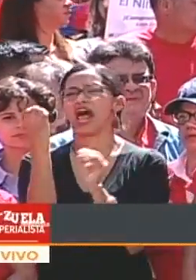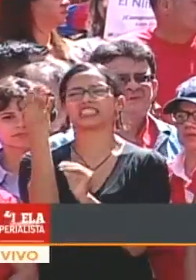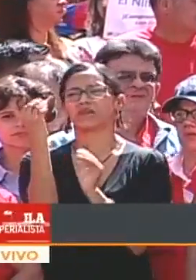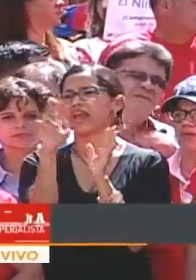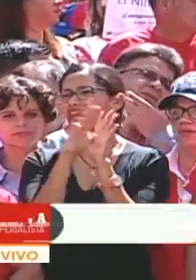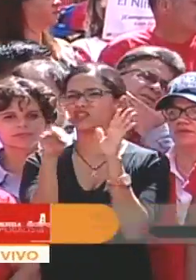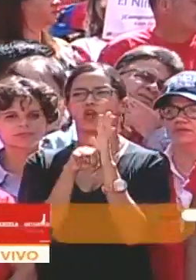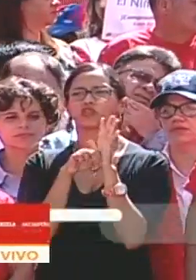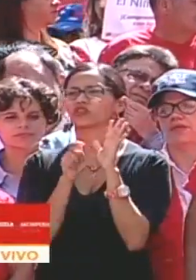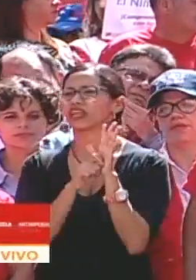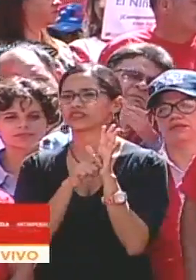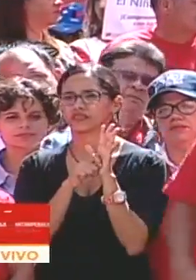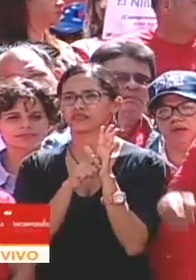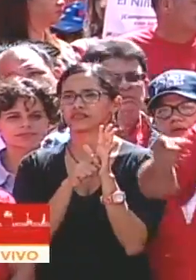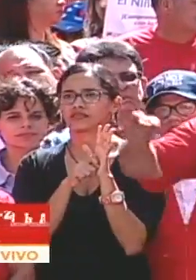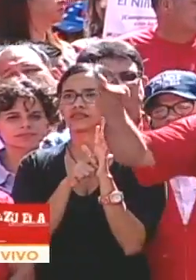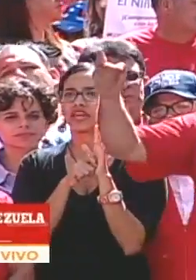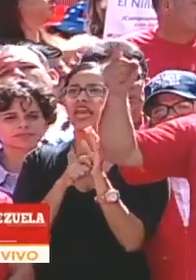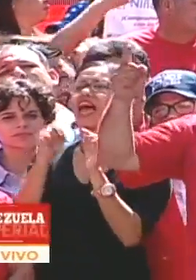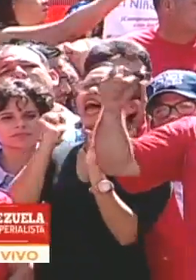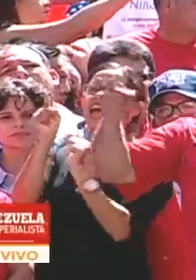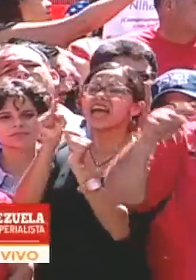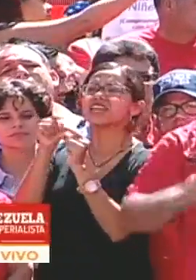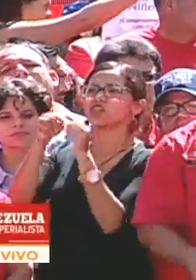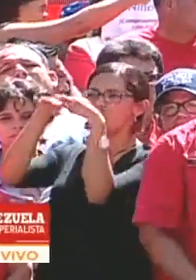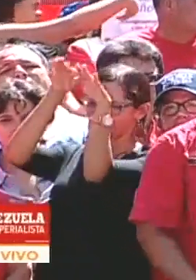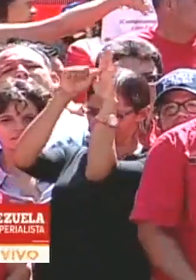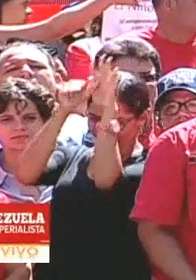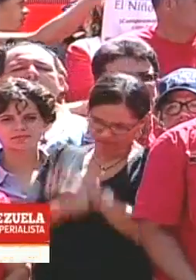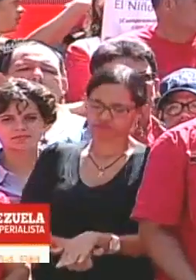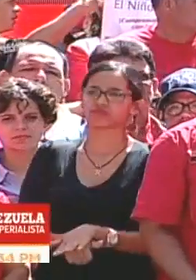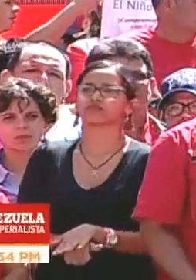Asamblea Nacional Constituyente. Ese argumento se les cayó.